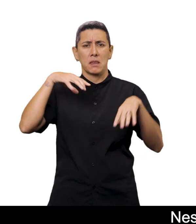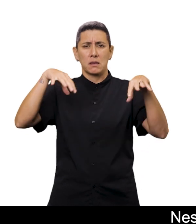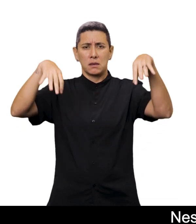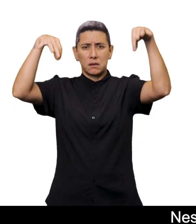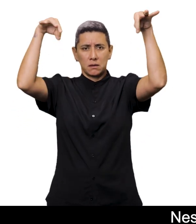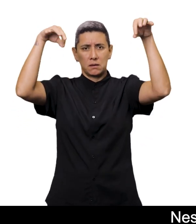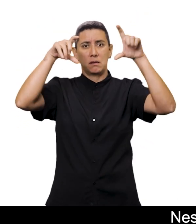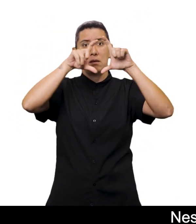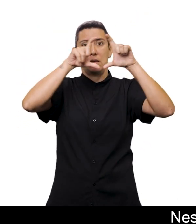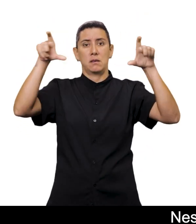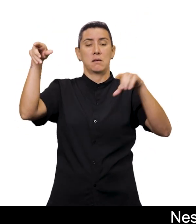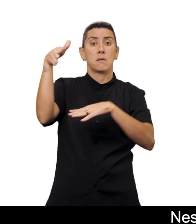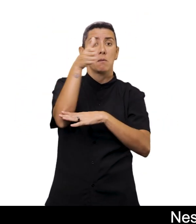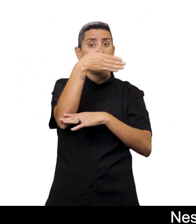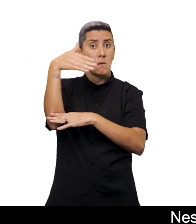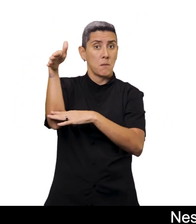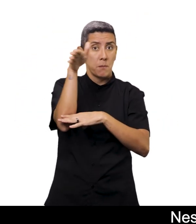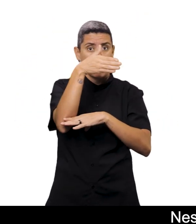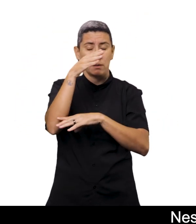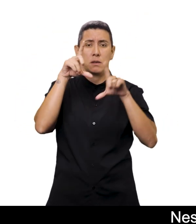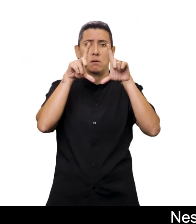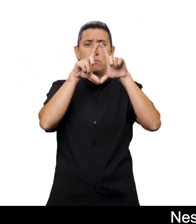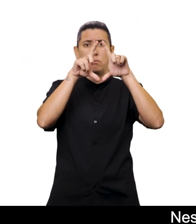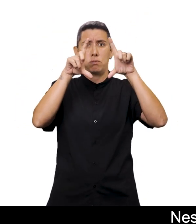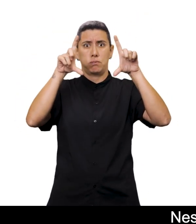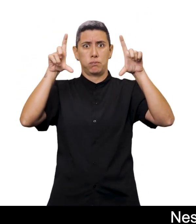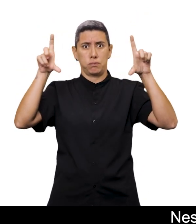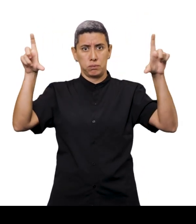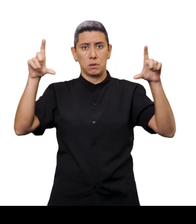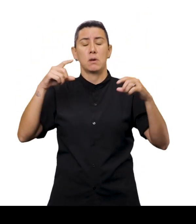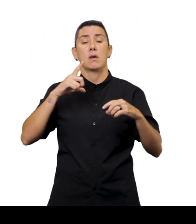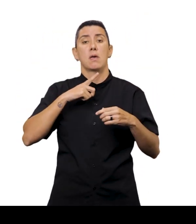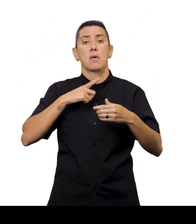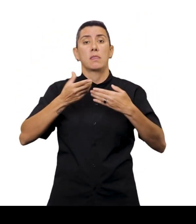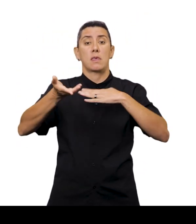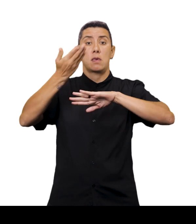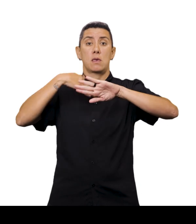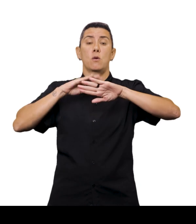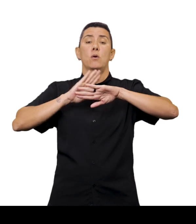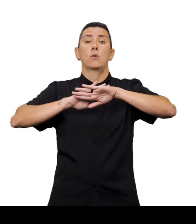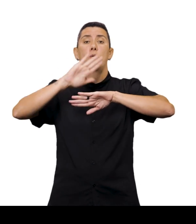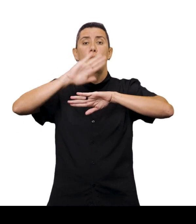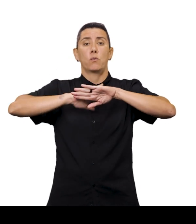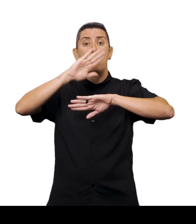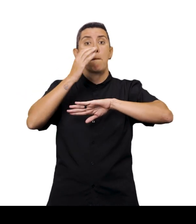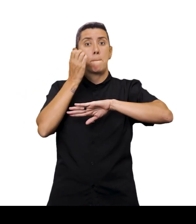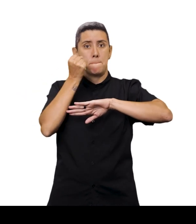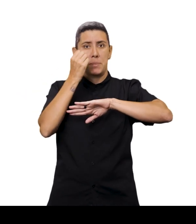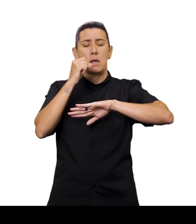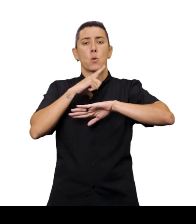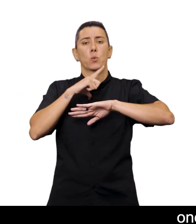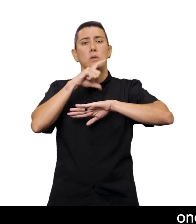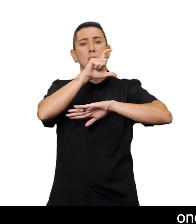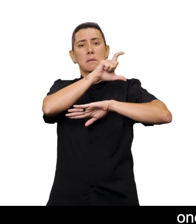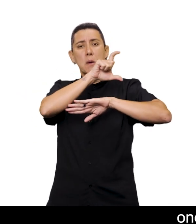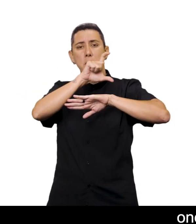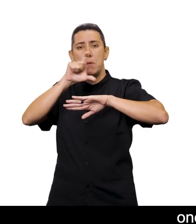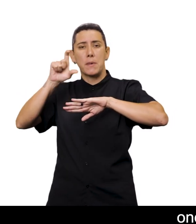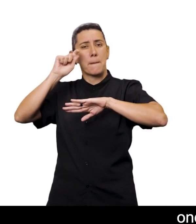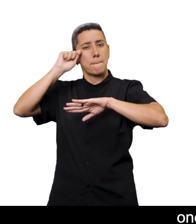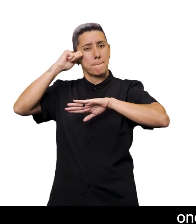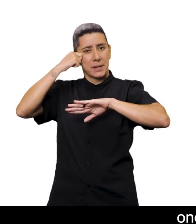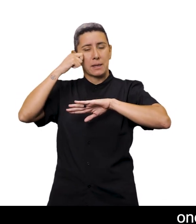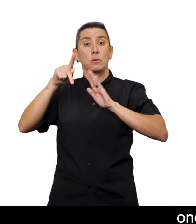parede está suspensa uma bandeira retangular de grandes dimensões e fundo branco onde